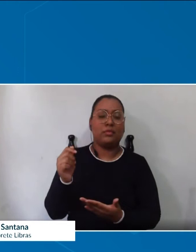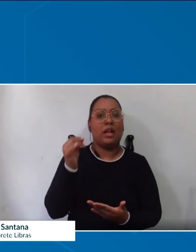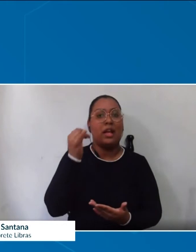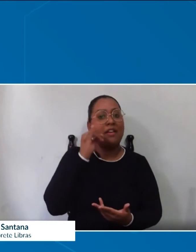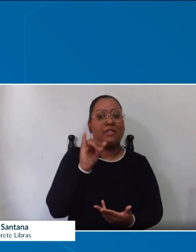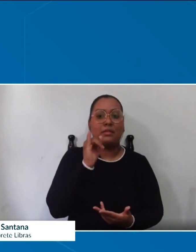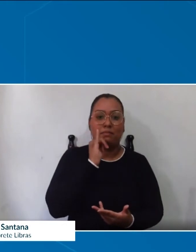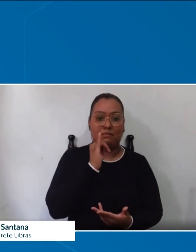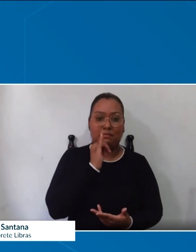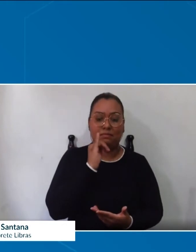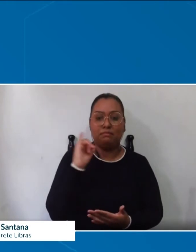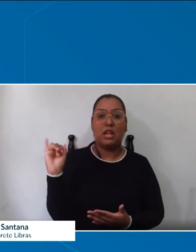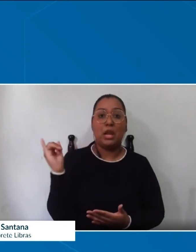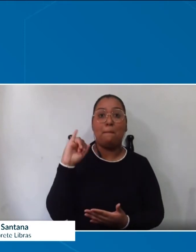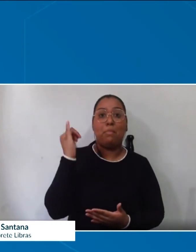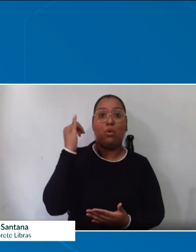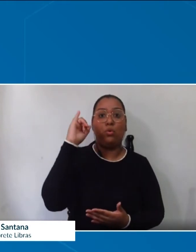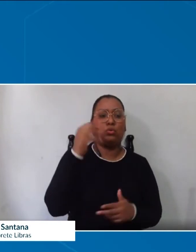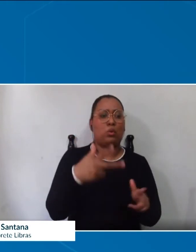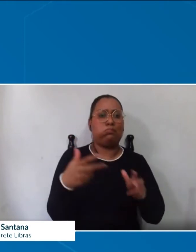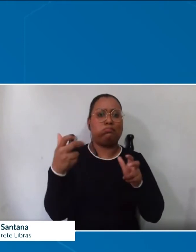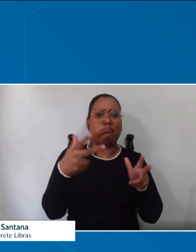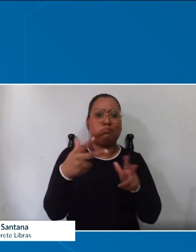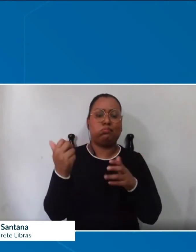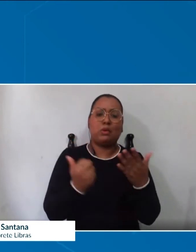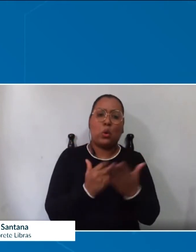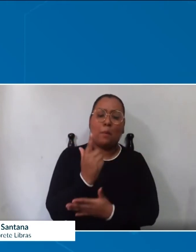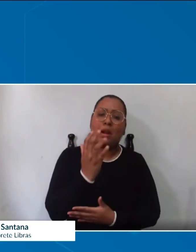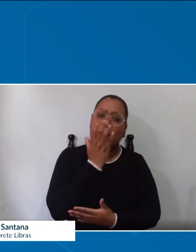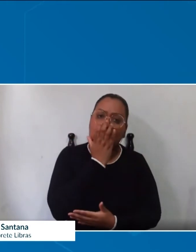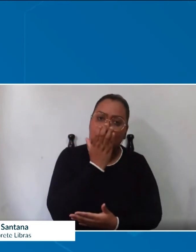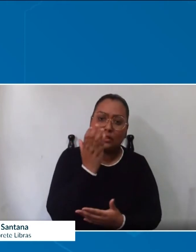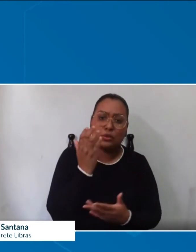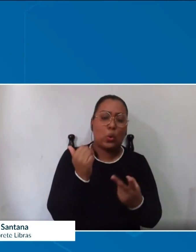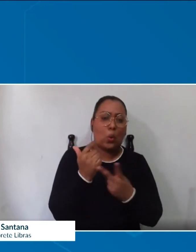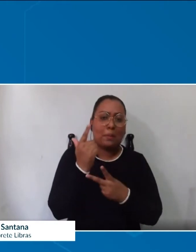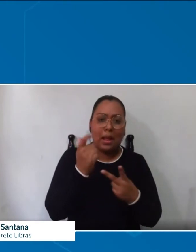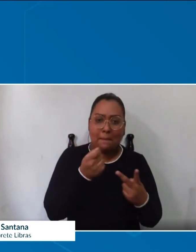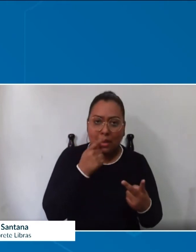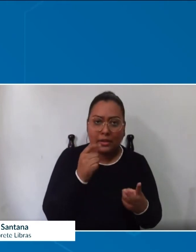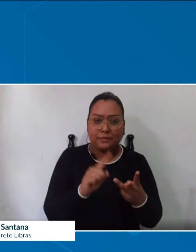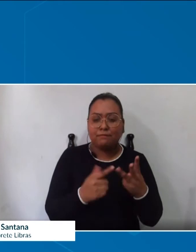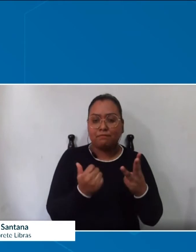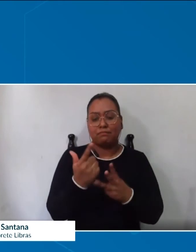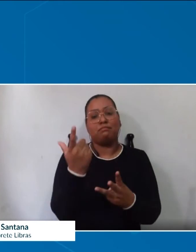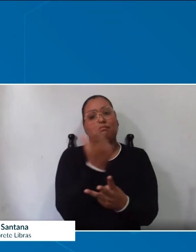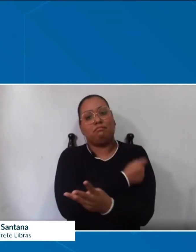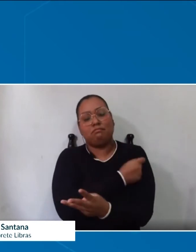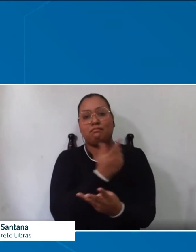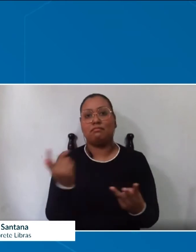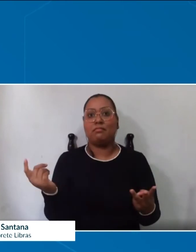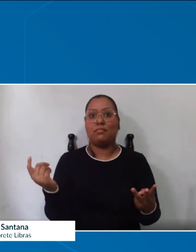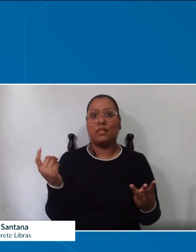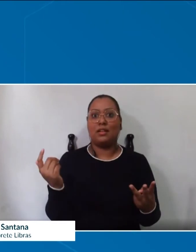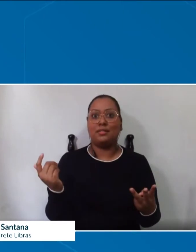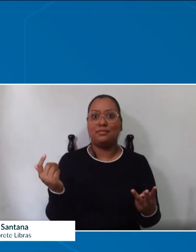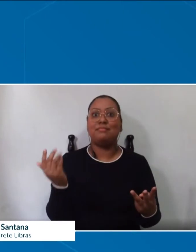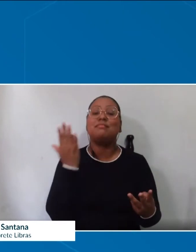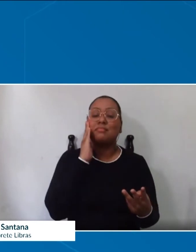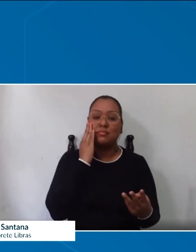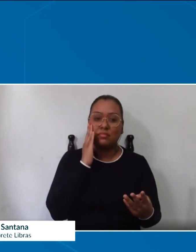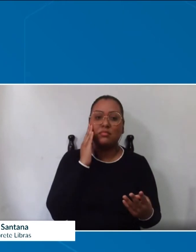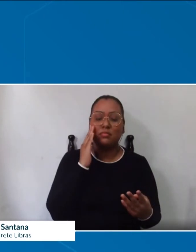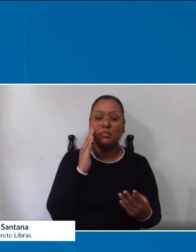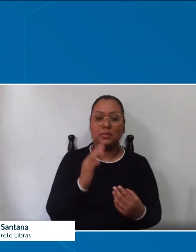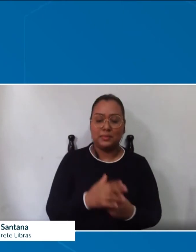em arrecadação de impostos para compra de respiradores, para compra de medicamentos, para compra de vacinas, até para a produção de